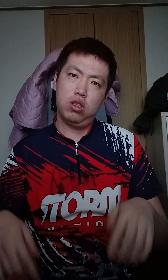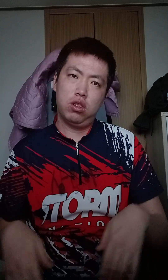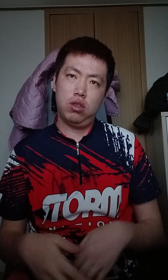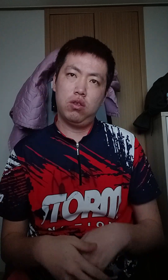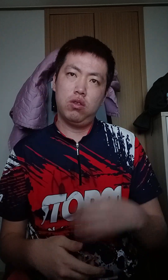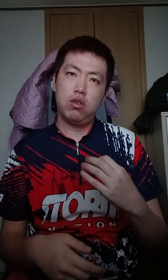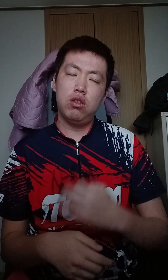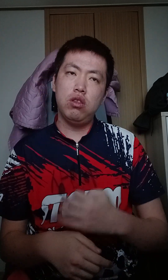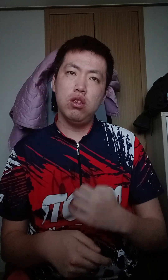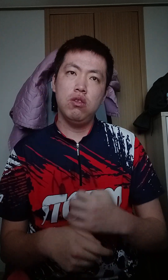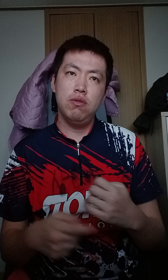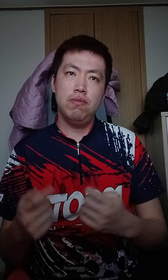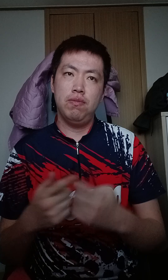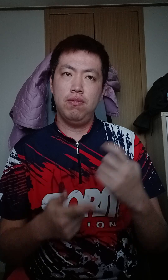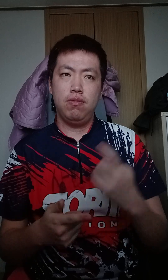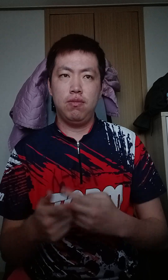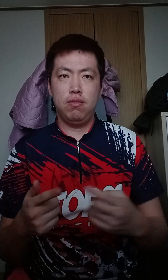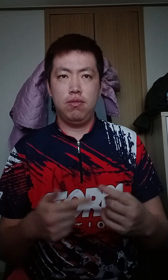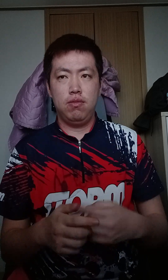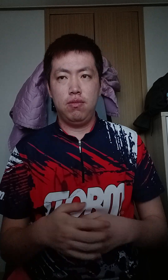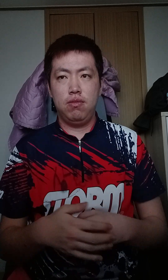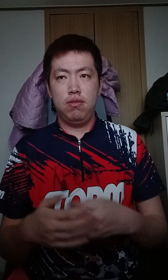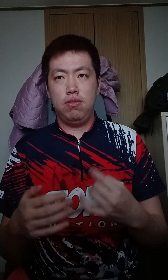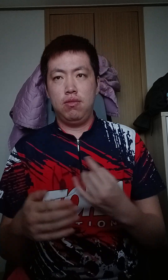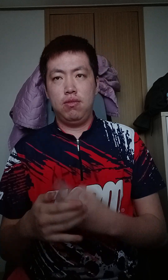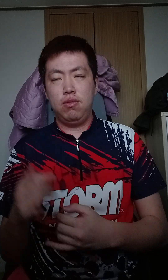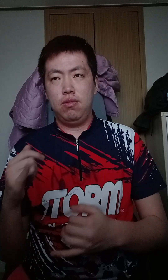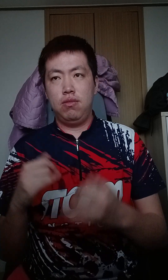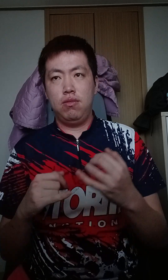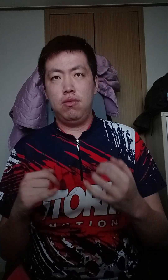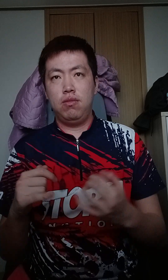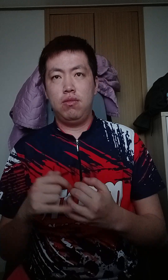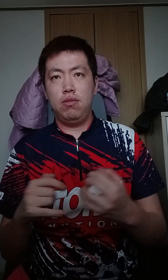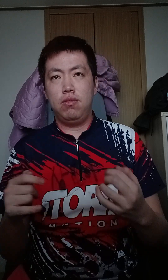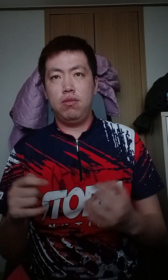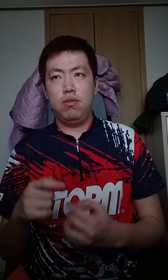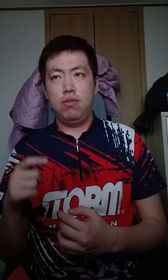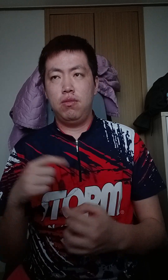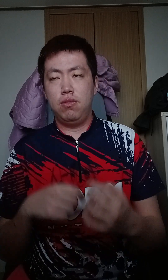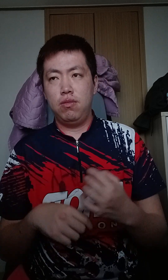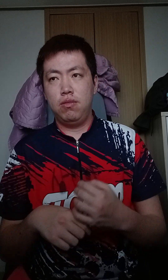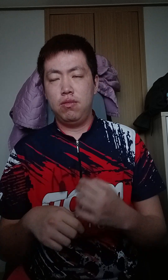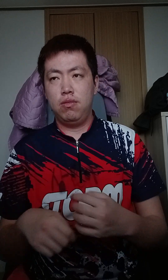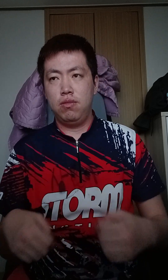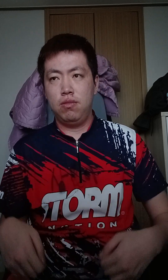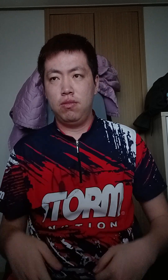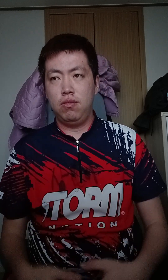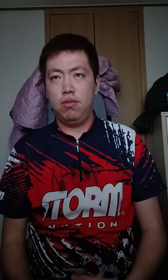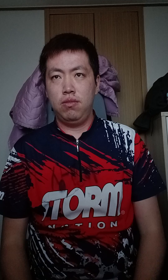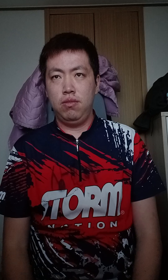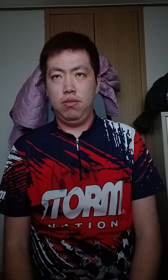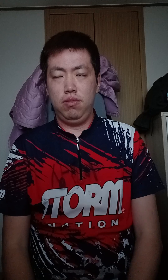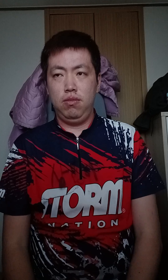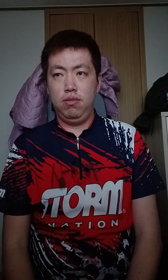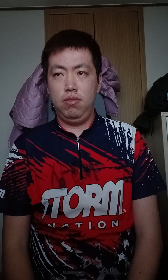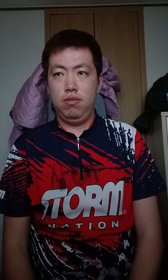더 드는 항목은 포기해도 인증을 받을 수 있어 인증 요건 강화가 요구됩니다. KBS 뉴스 백상윤입니다.